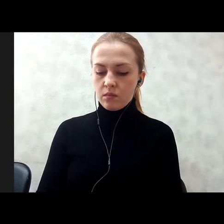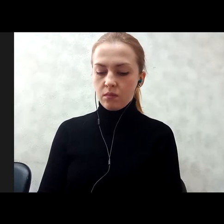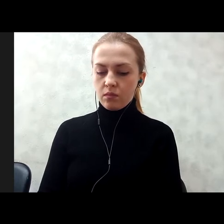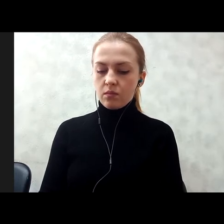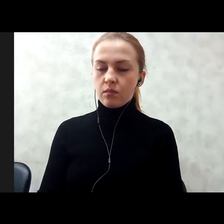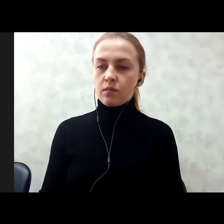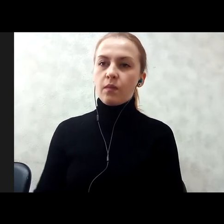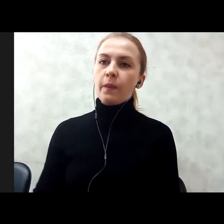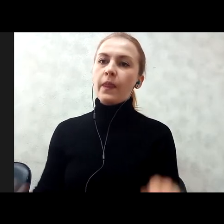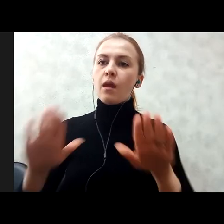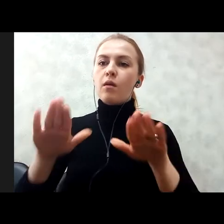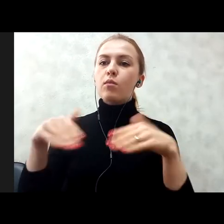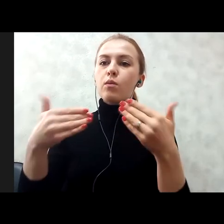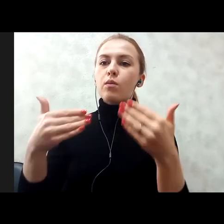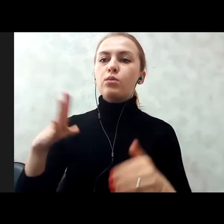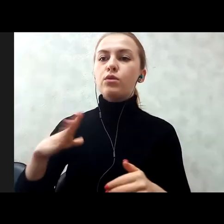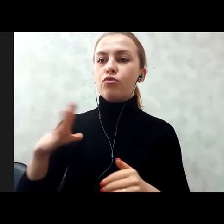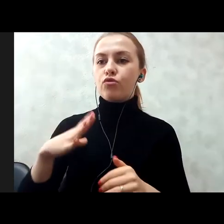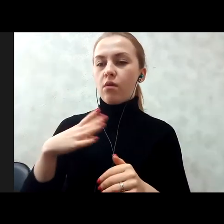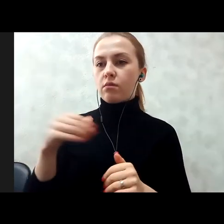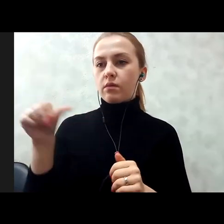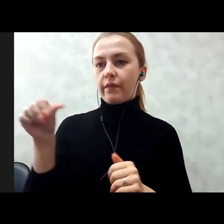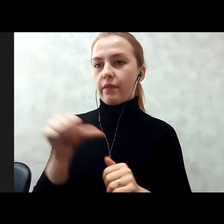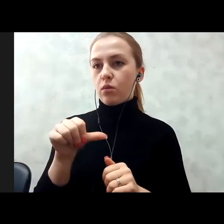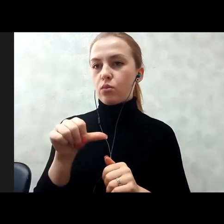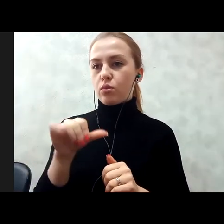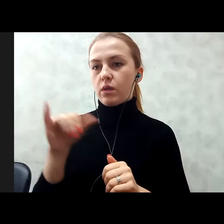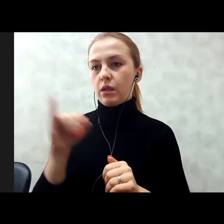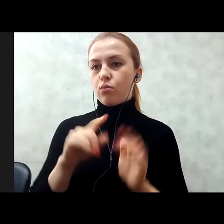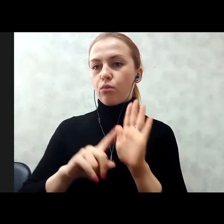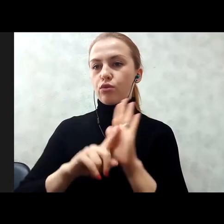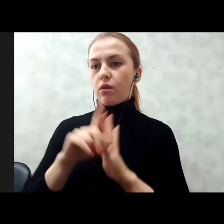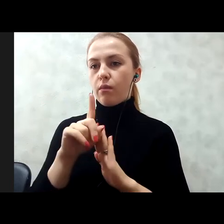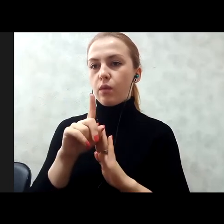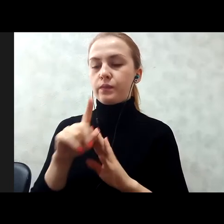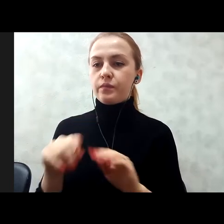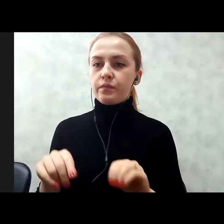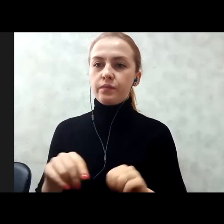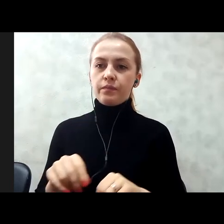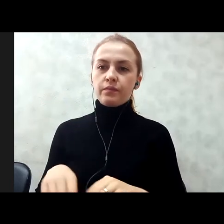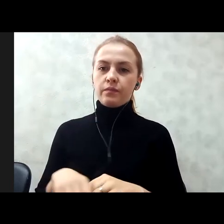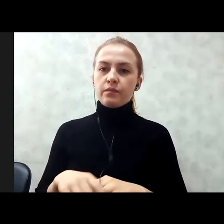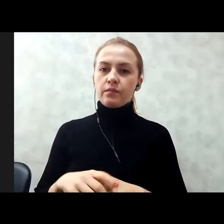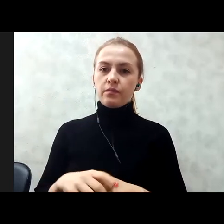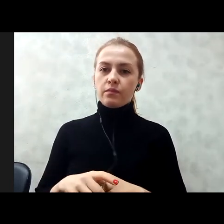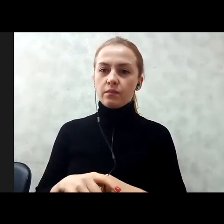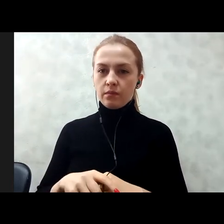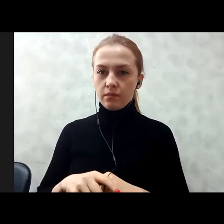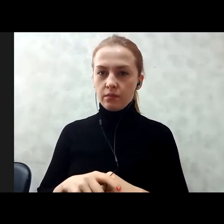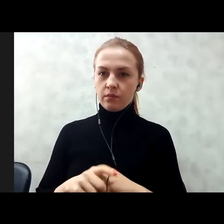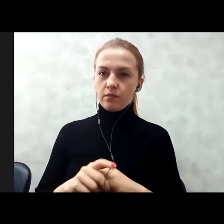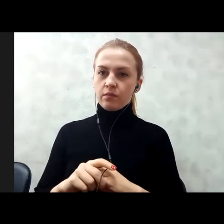Пропоную зачекати буквально хвилинку. Just another minute, please.